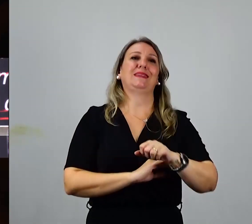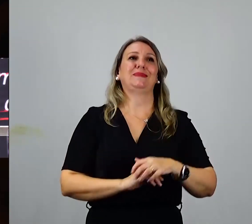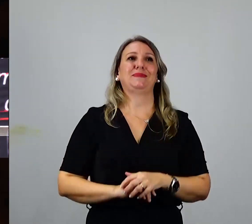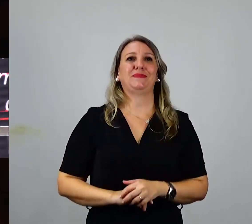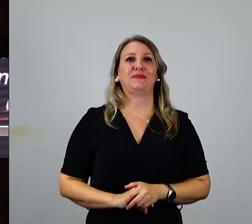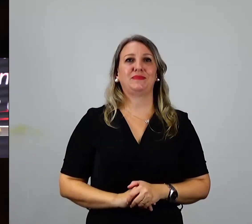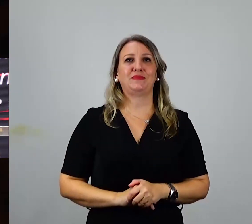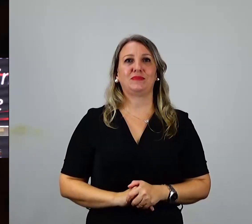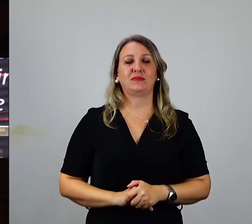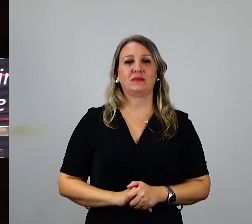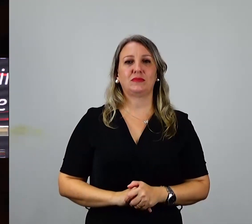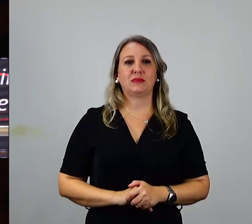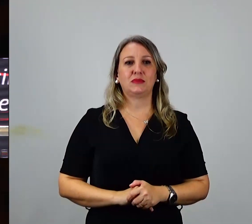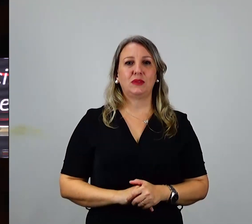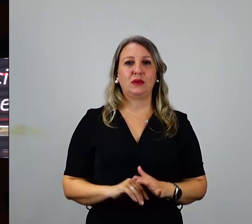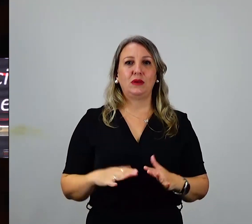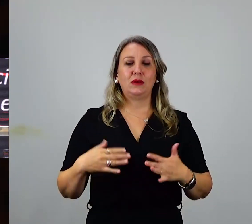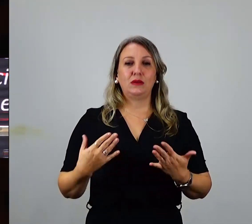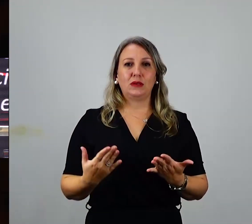Esse versículo fala o seguinte: